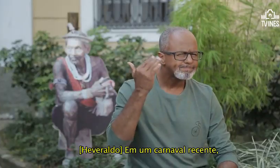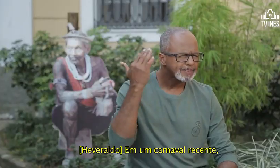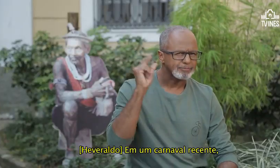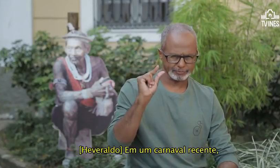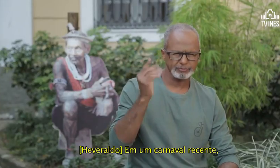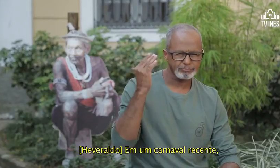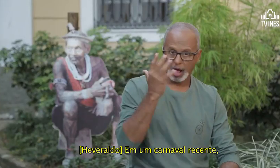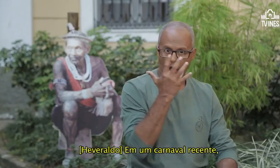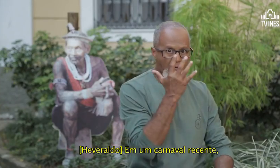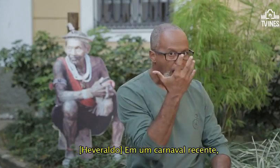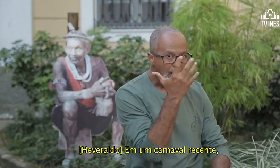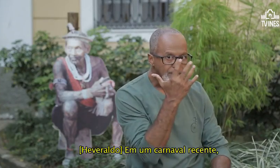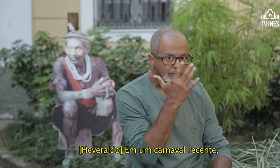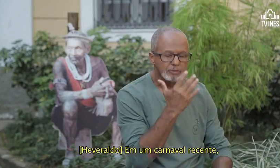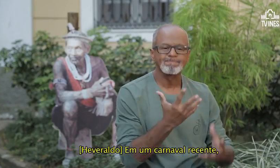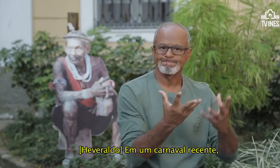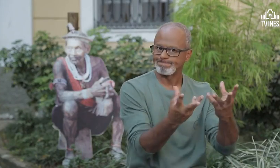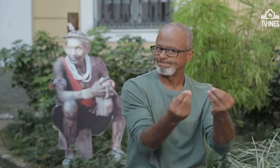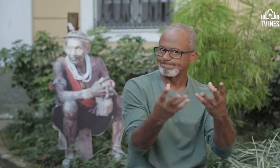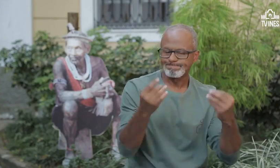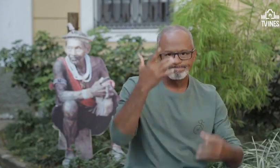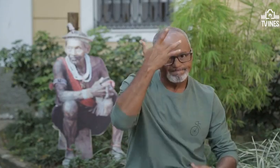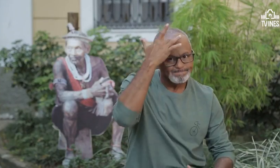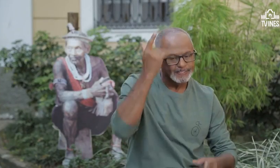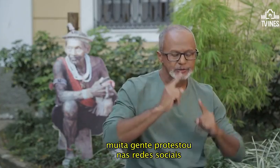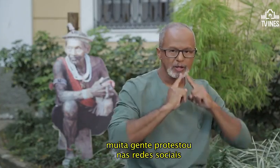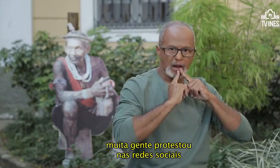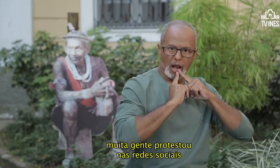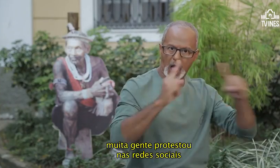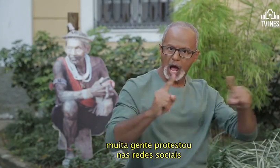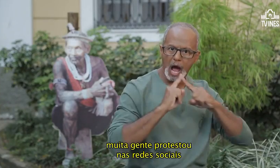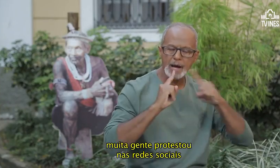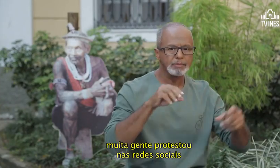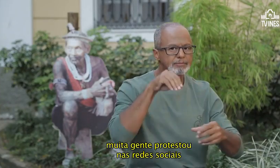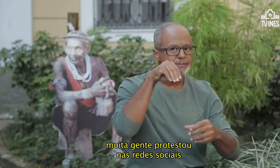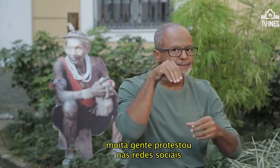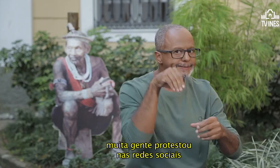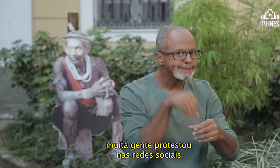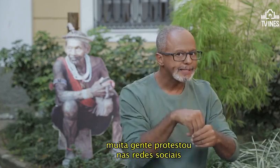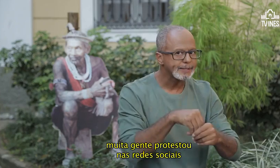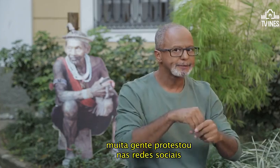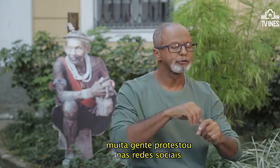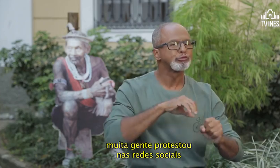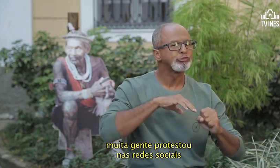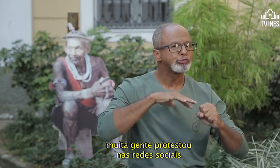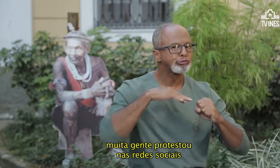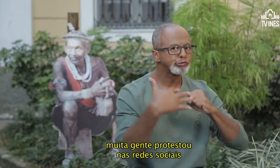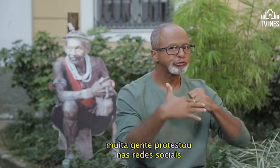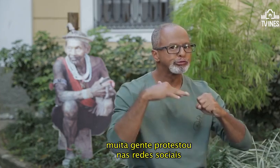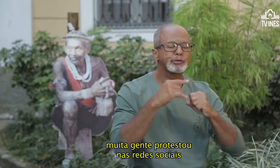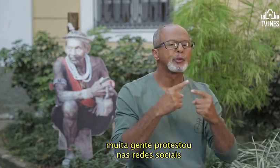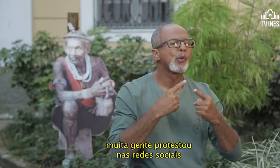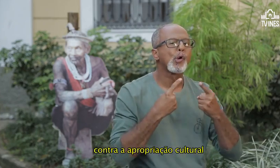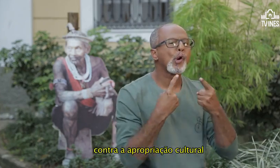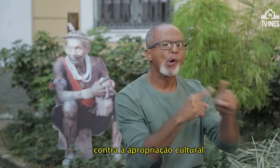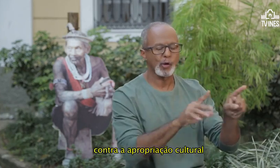Em um carnaval recente, muita gente protestou nas redes sociais